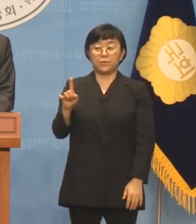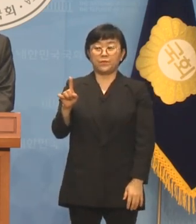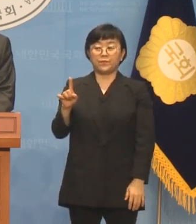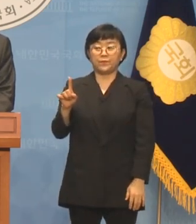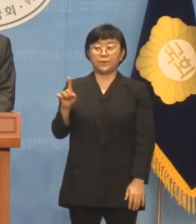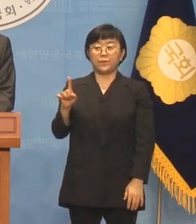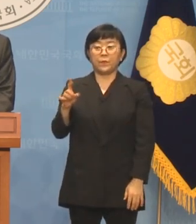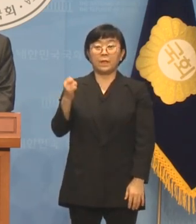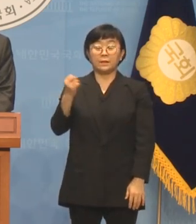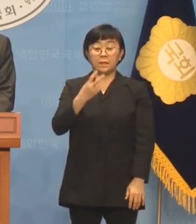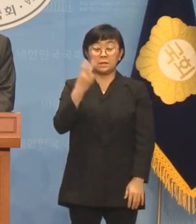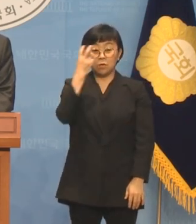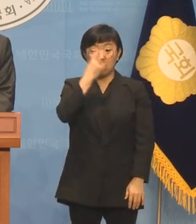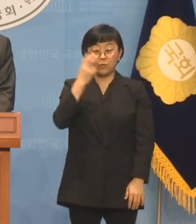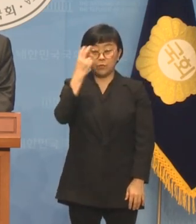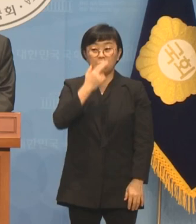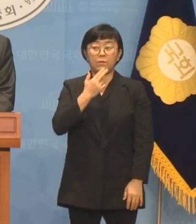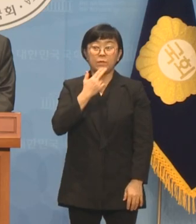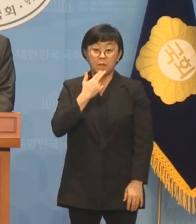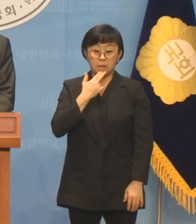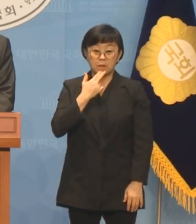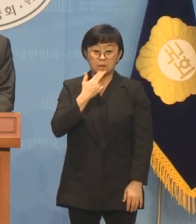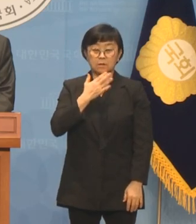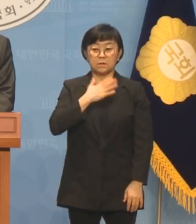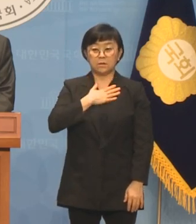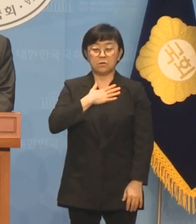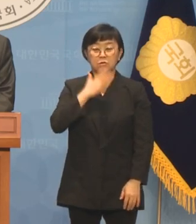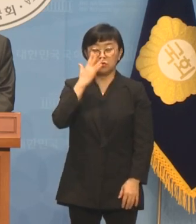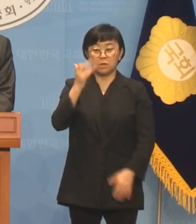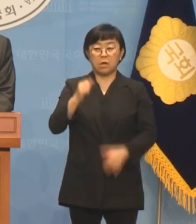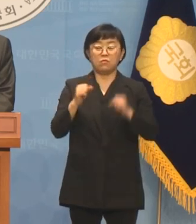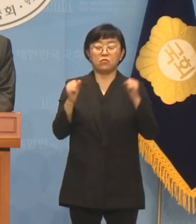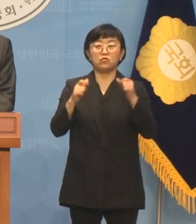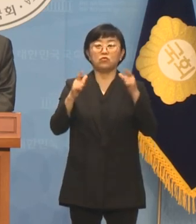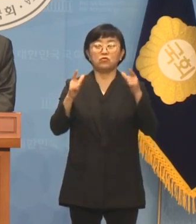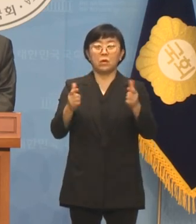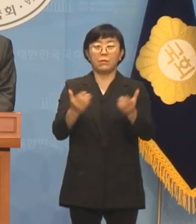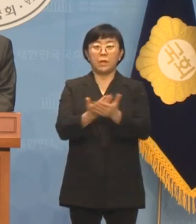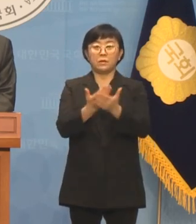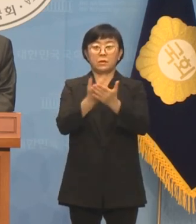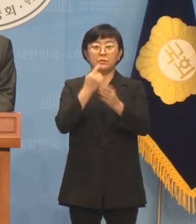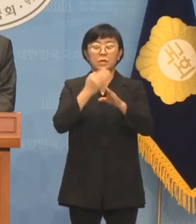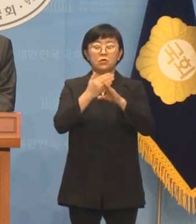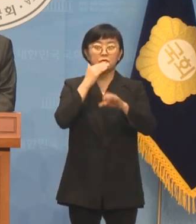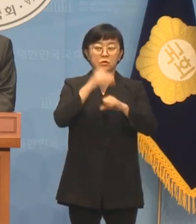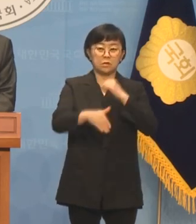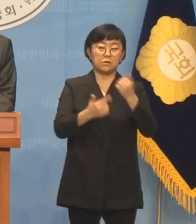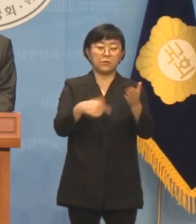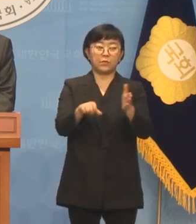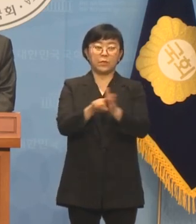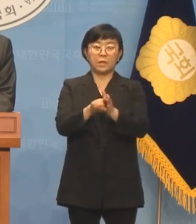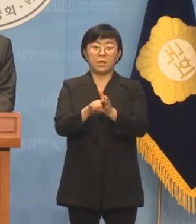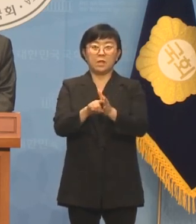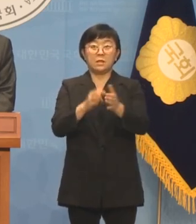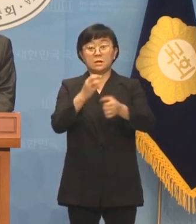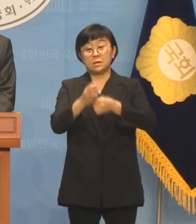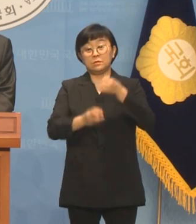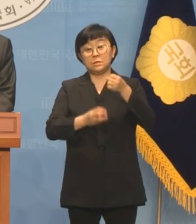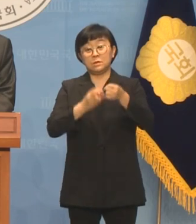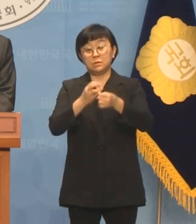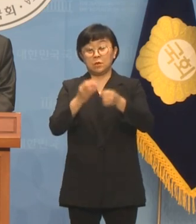합의가 재검토되지 않는다면 저는 울산 북구의 발전과 민주주의를 위해 지난